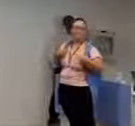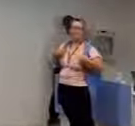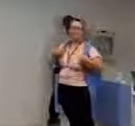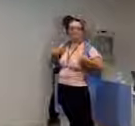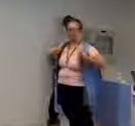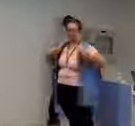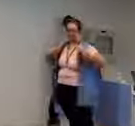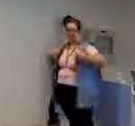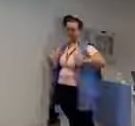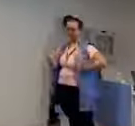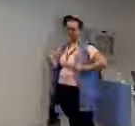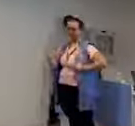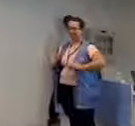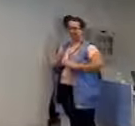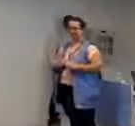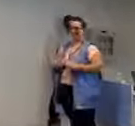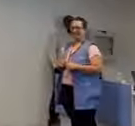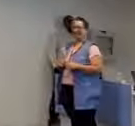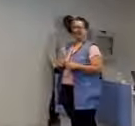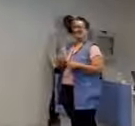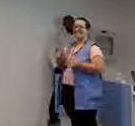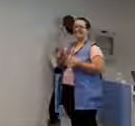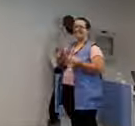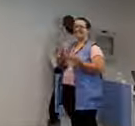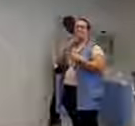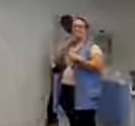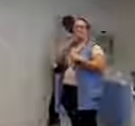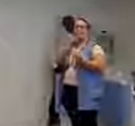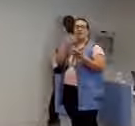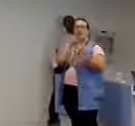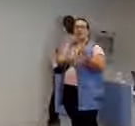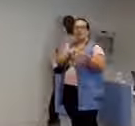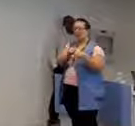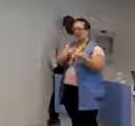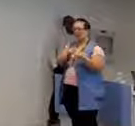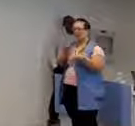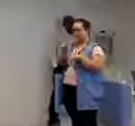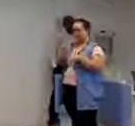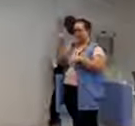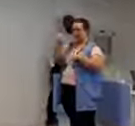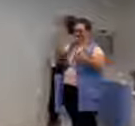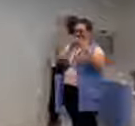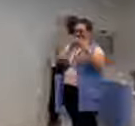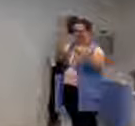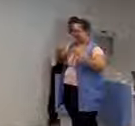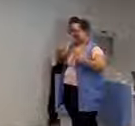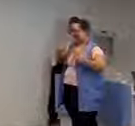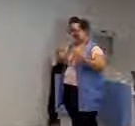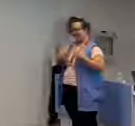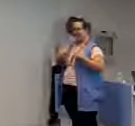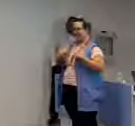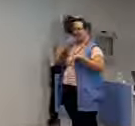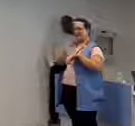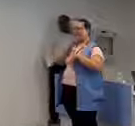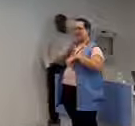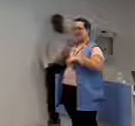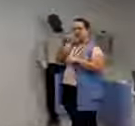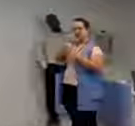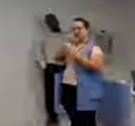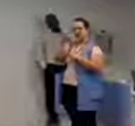eu gastei um pouquinho de tempo nesse tema aqui, porque ele é o maior problema das ferramentarias brasileiras hoje.